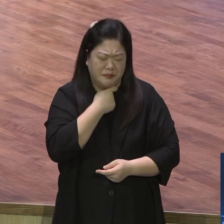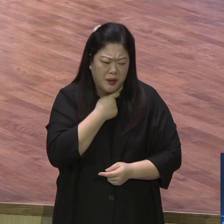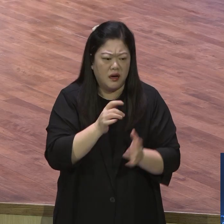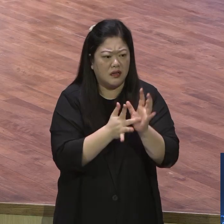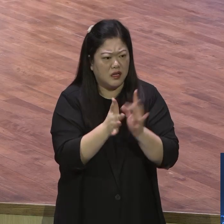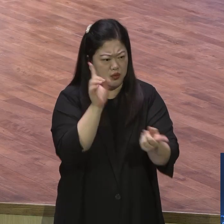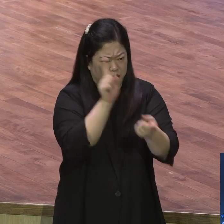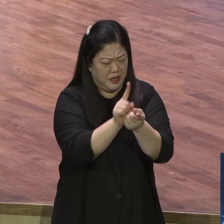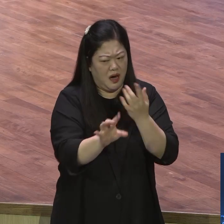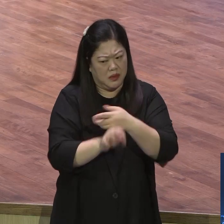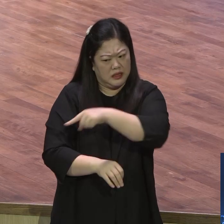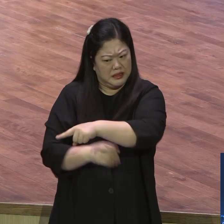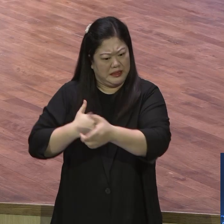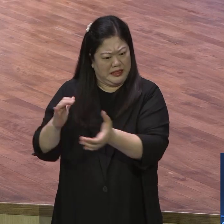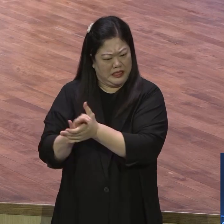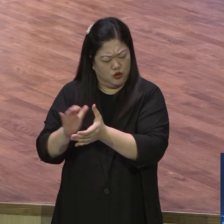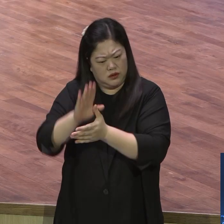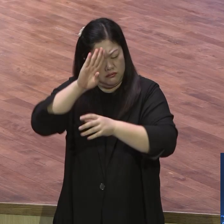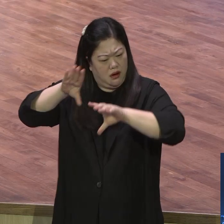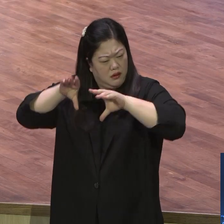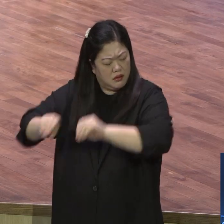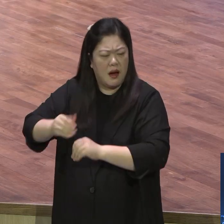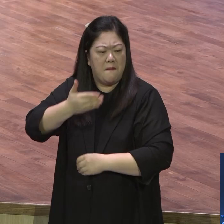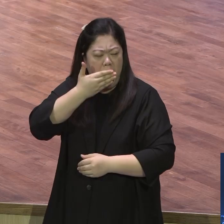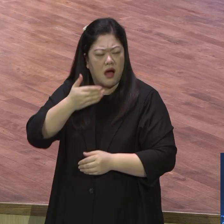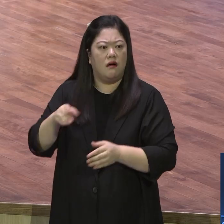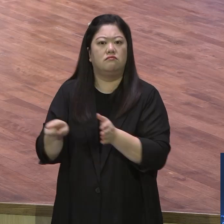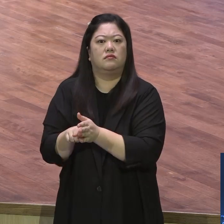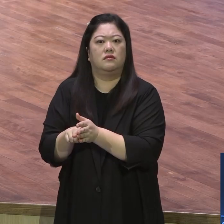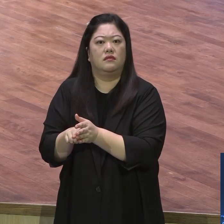사는데 치유되는데 들어갈 수가 없어